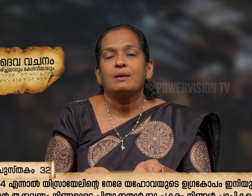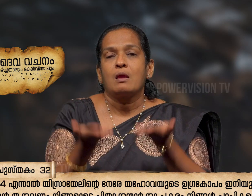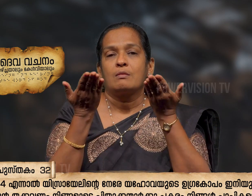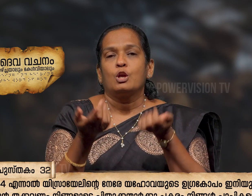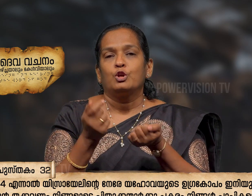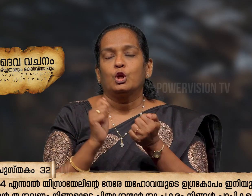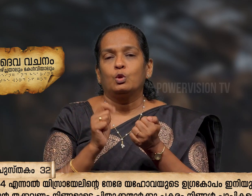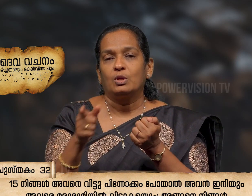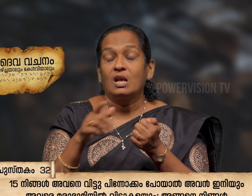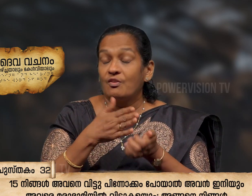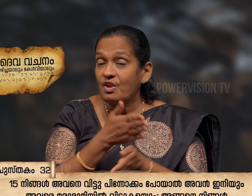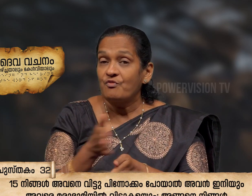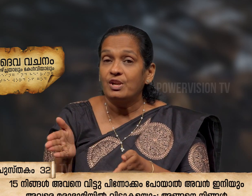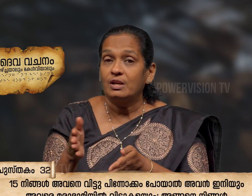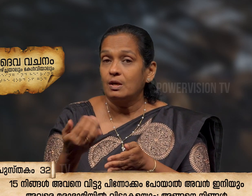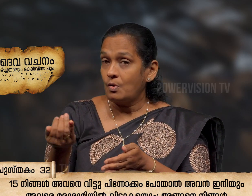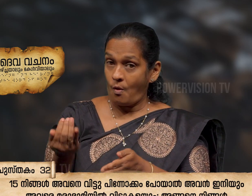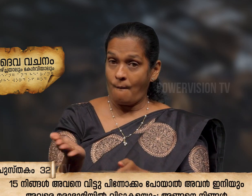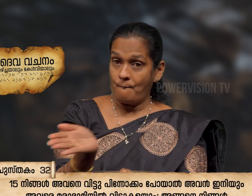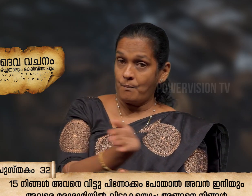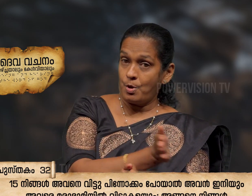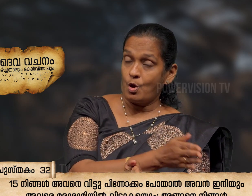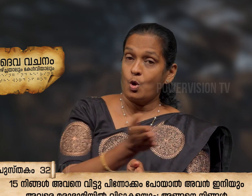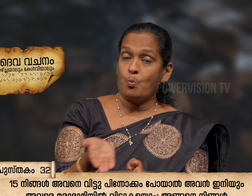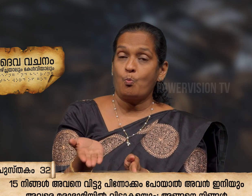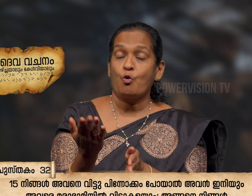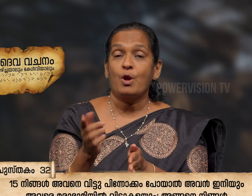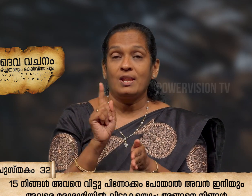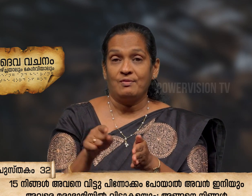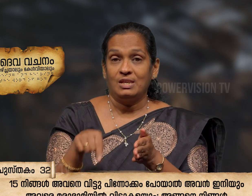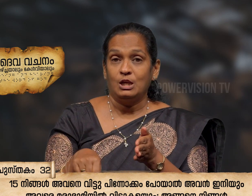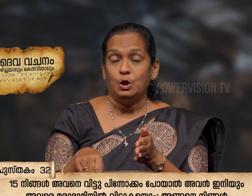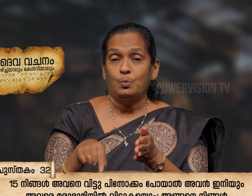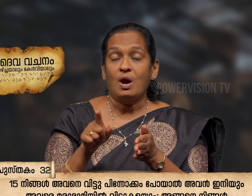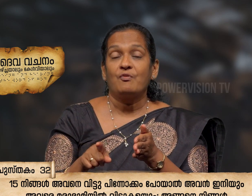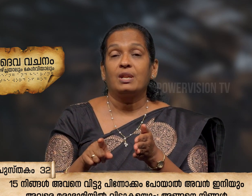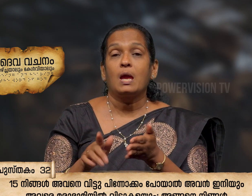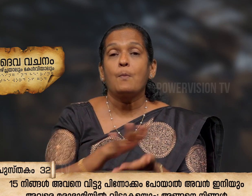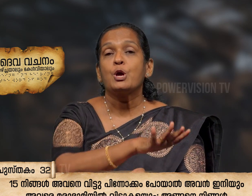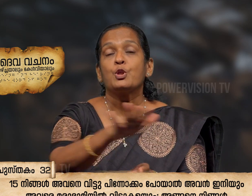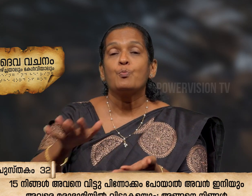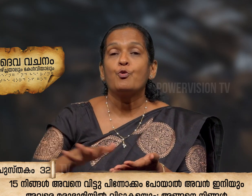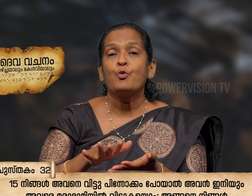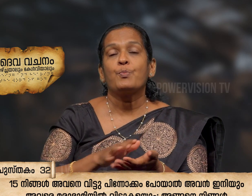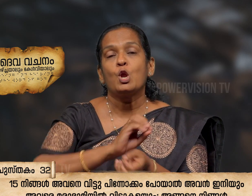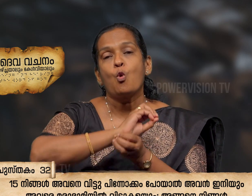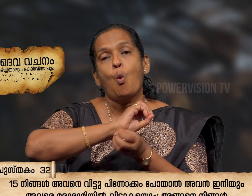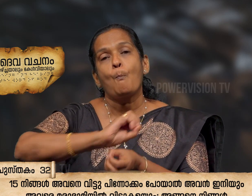എഴുന്നേറ്റിരിക്കുന്നു. നിങ്ങൾ അവനെ വിട്ട് പിന്നോക്കം പോയാൽ അവൻ ഇനിയും അവരെ മരുഭൂമിയിൽ